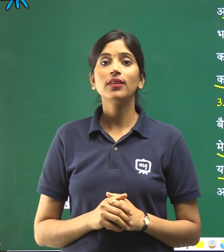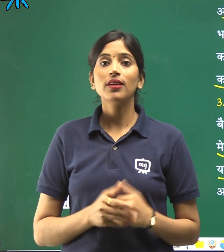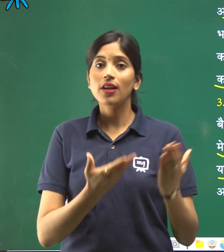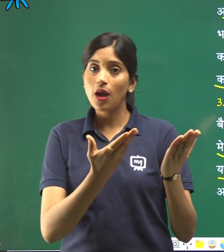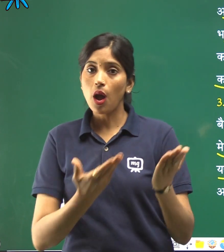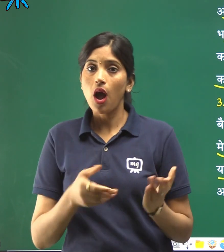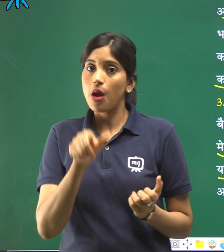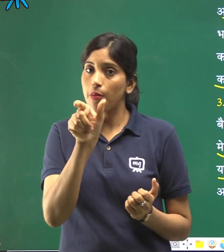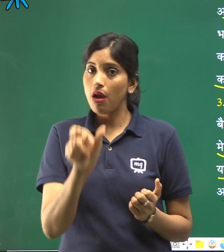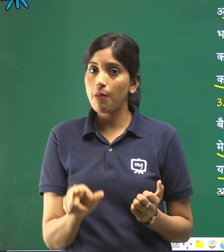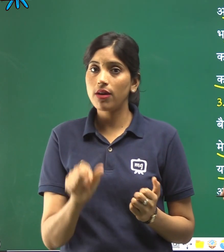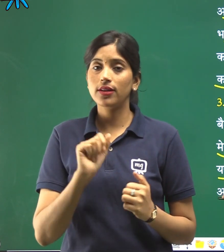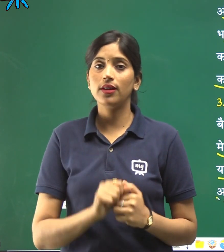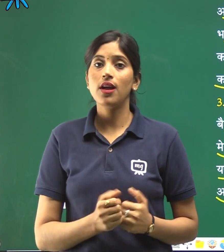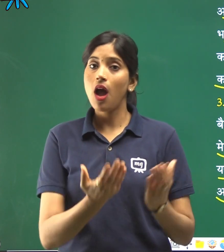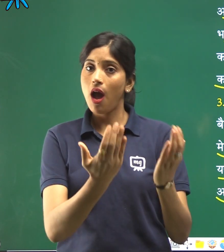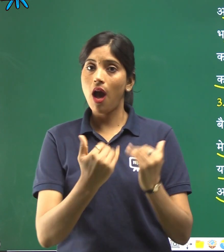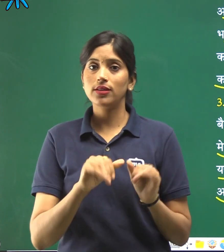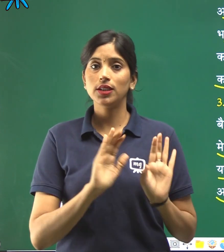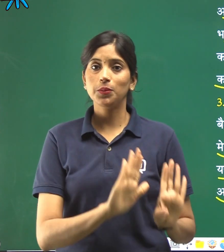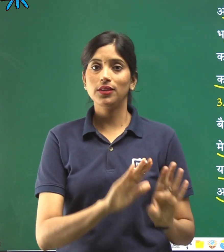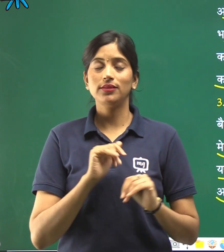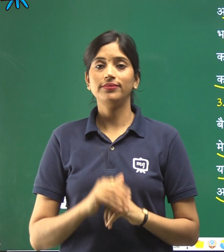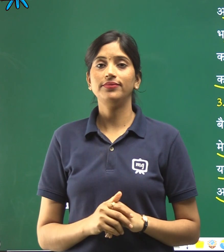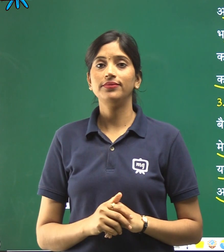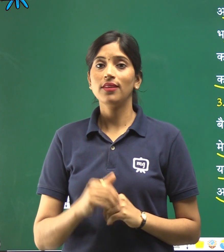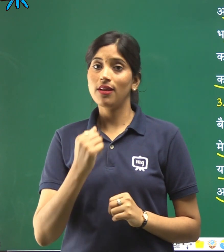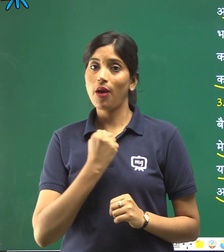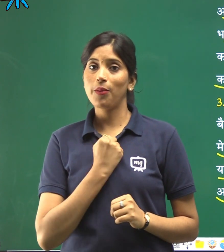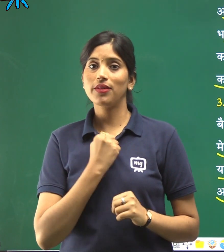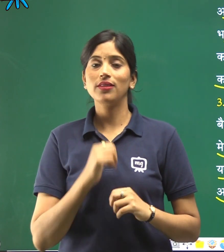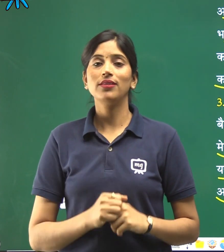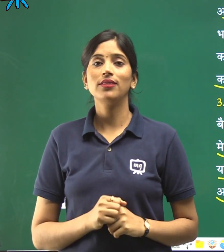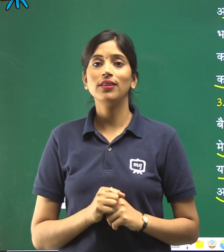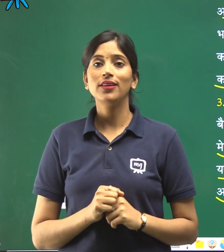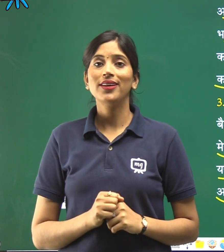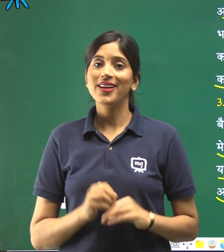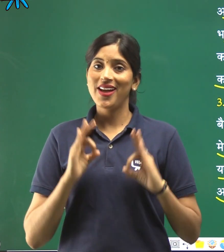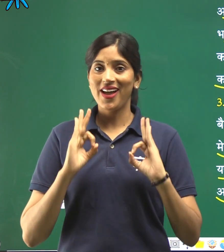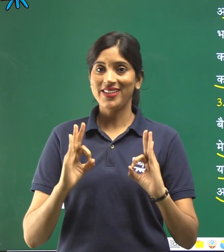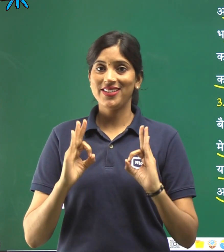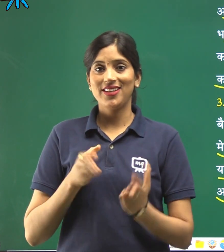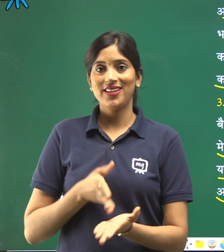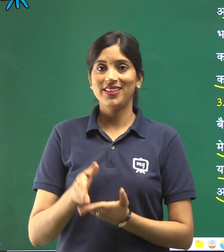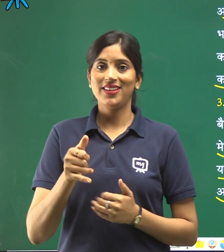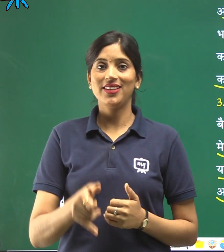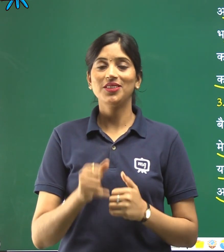मेहमान आने पर हमें अच्छा लगता है।